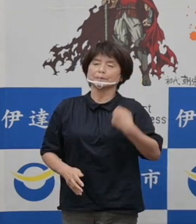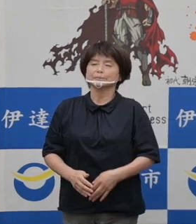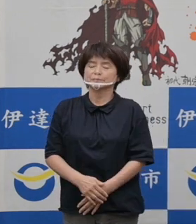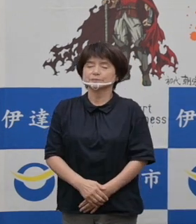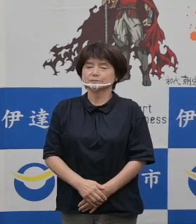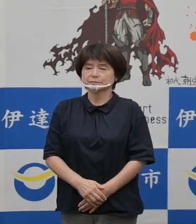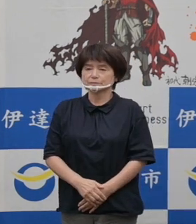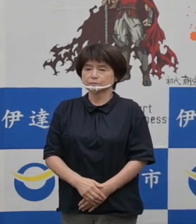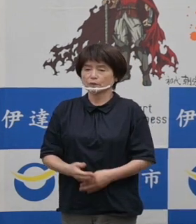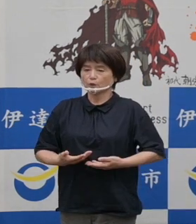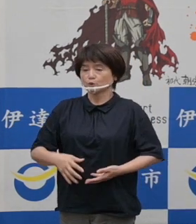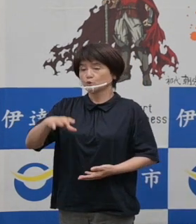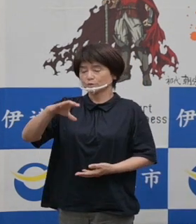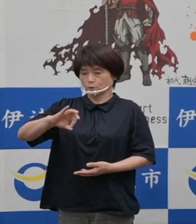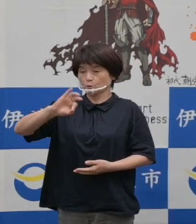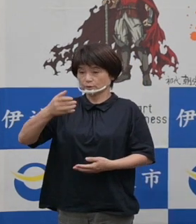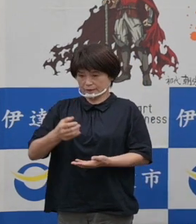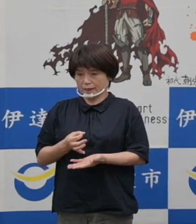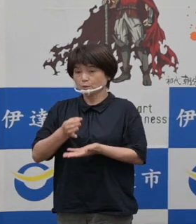です。